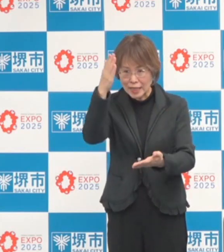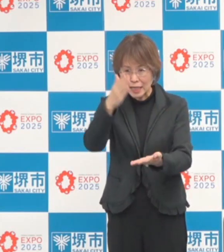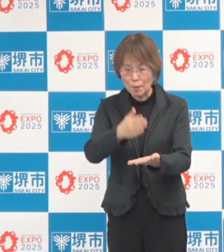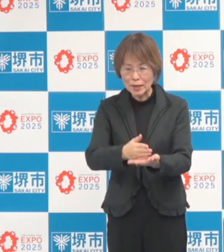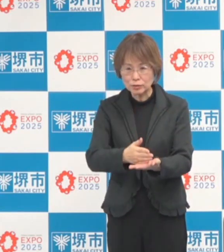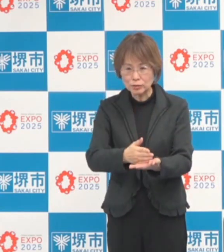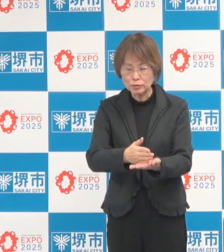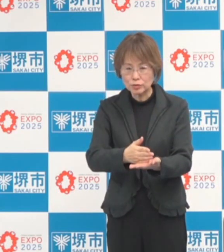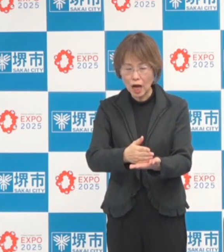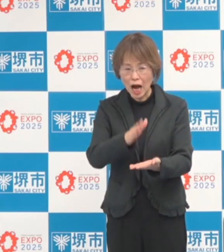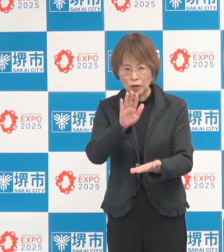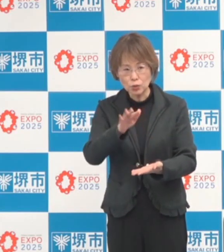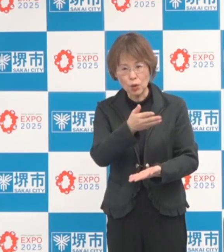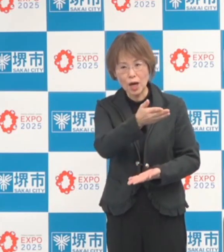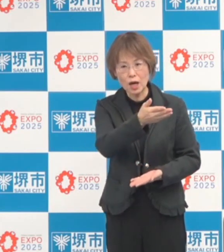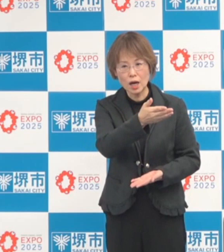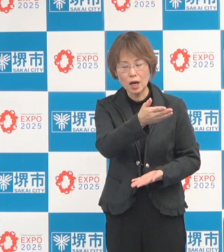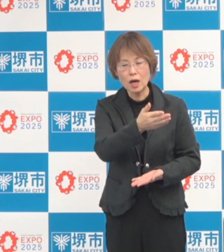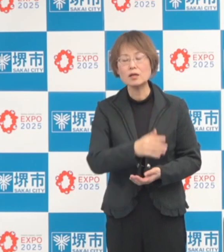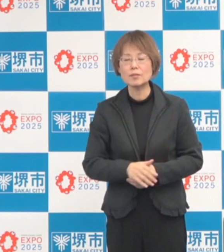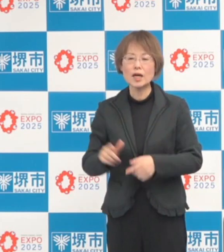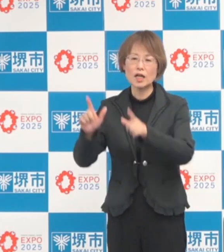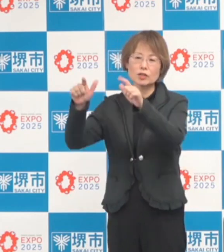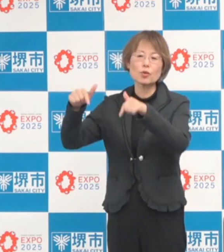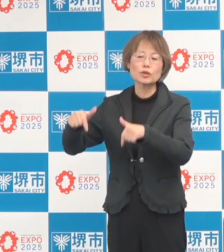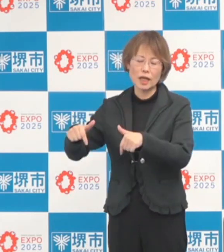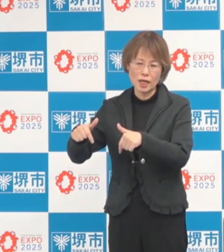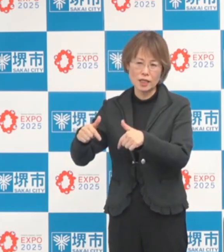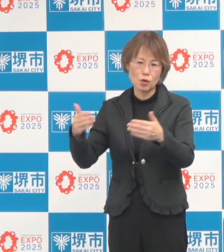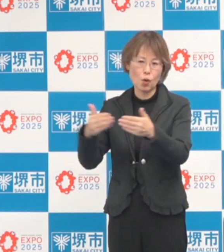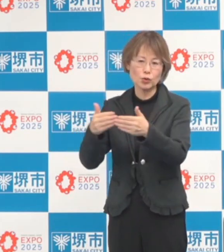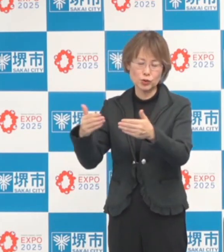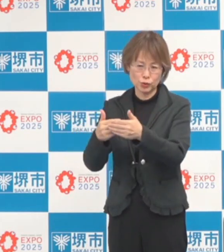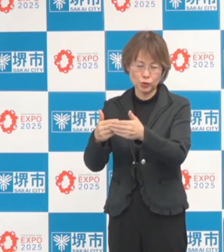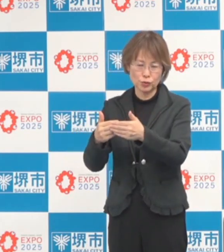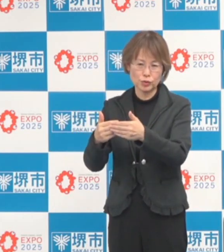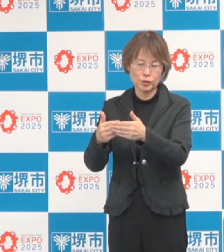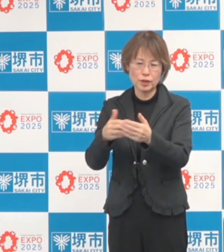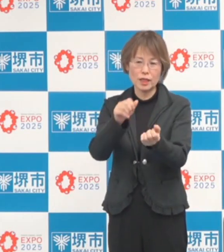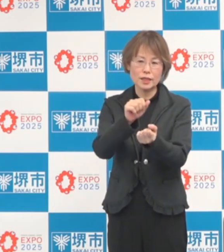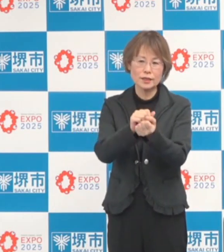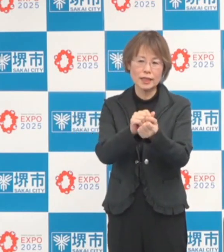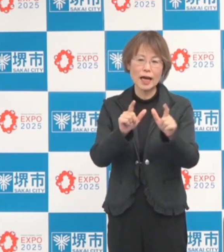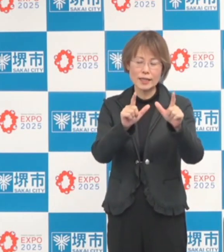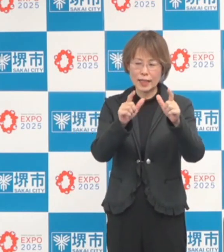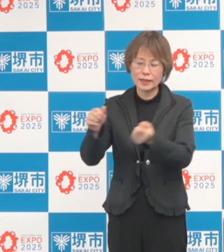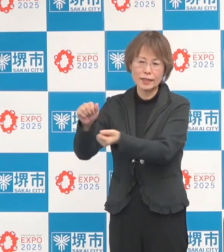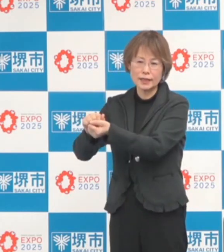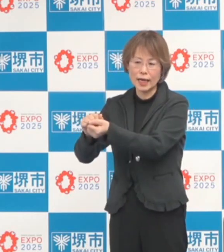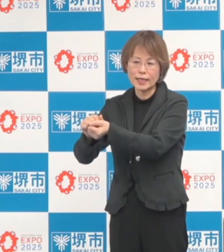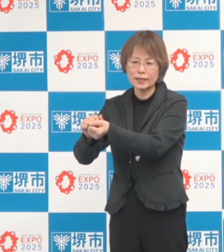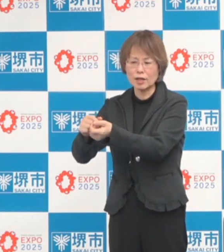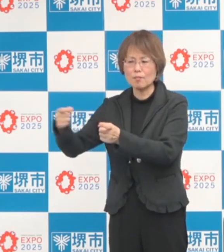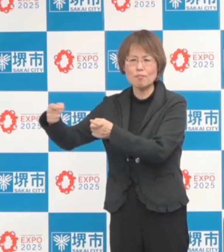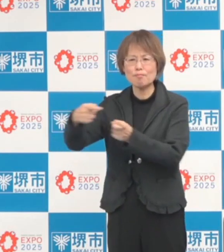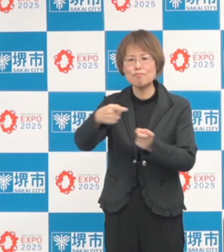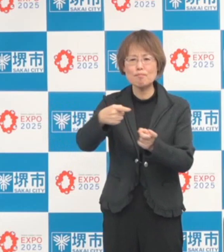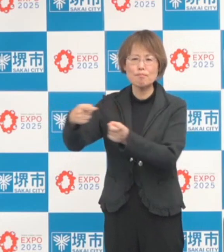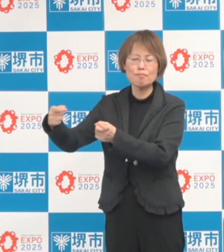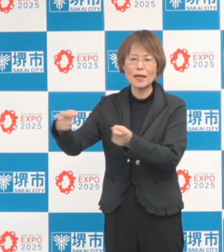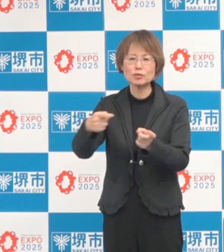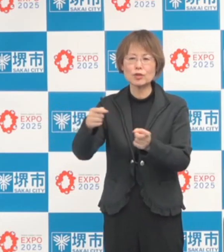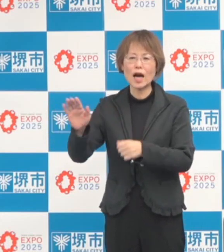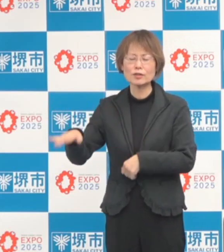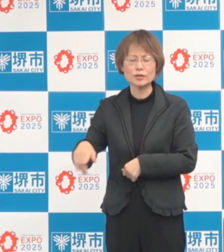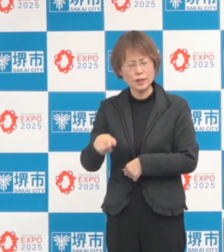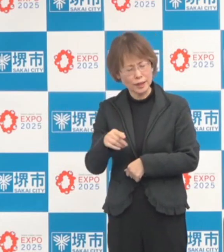があり得るのか。で特に東西交通堺駅と堺東駅間の間は、南海さんがシャトルバスを走らせていると 決して不